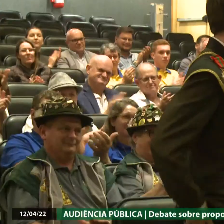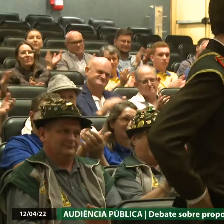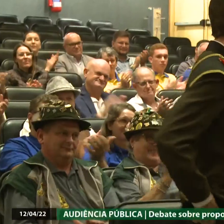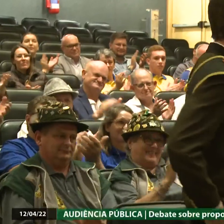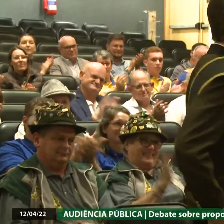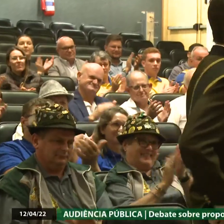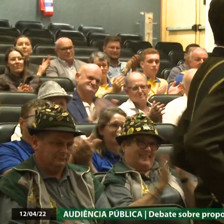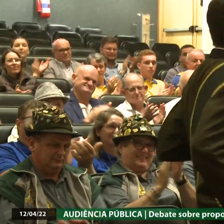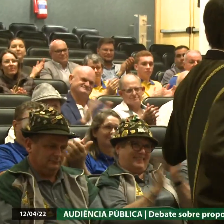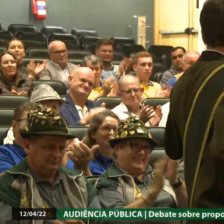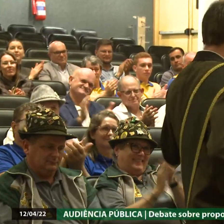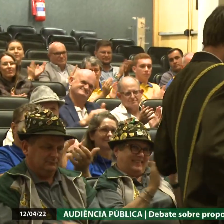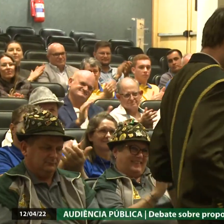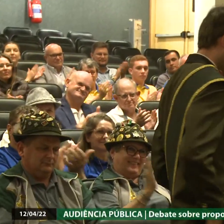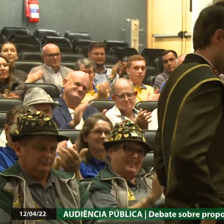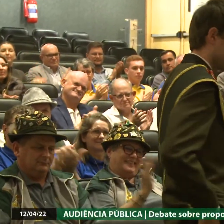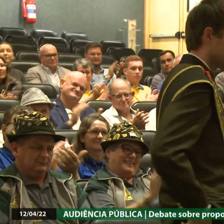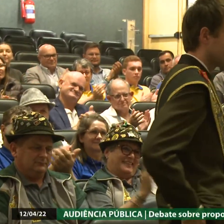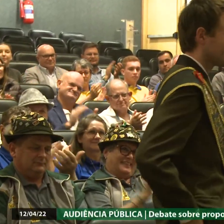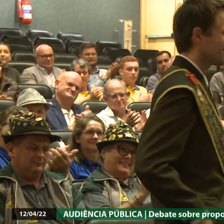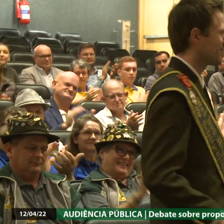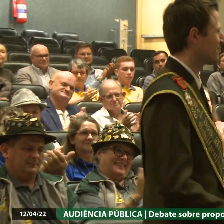E aí